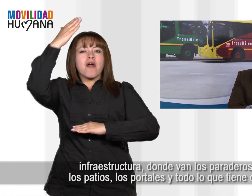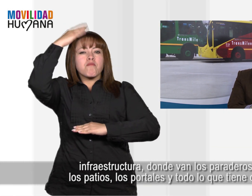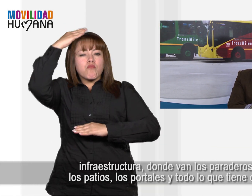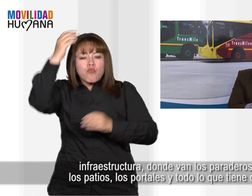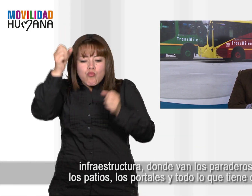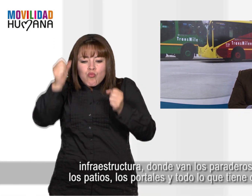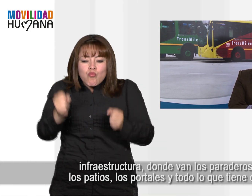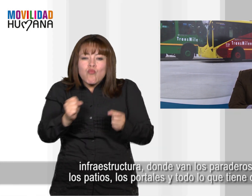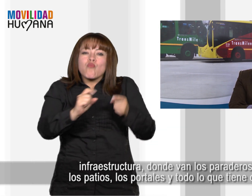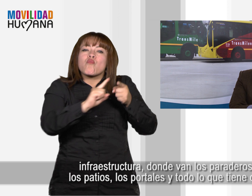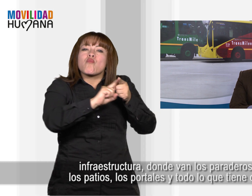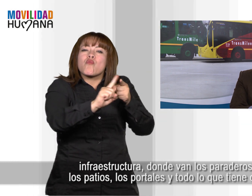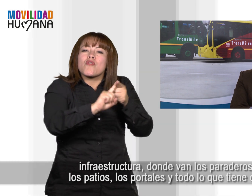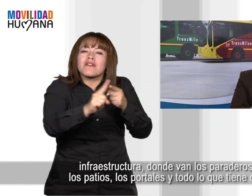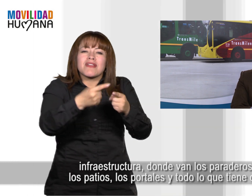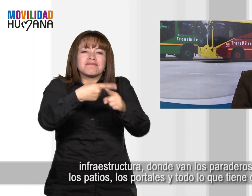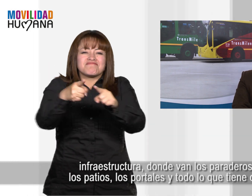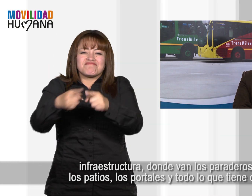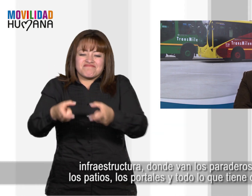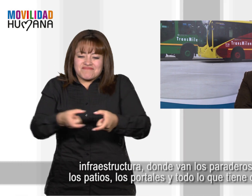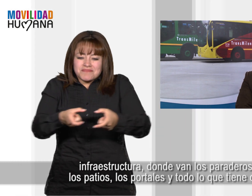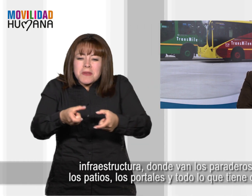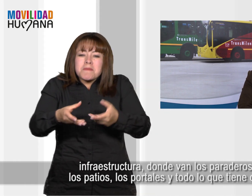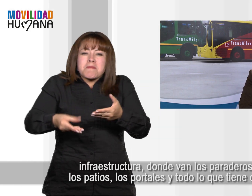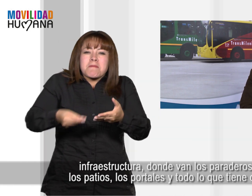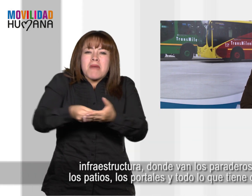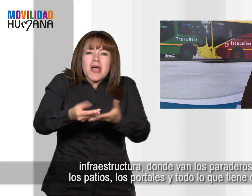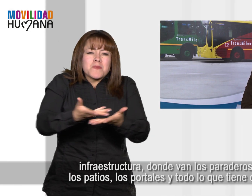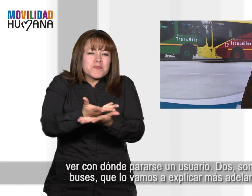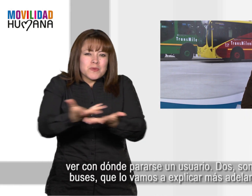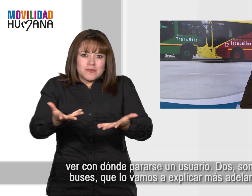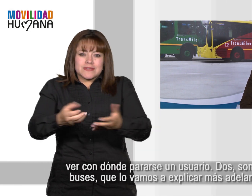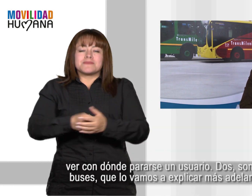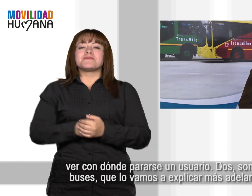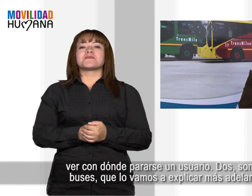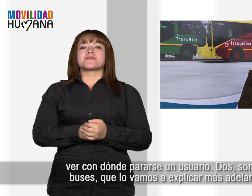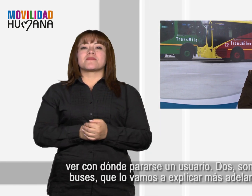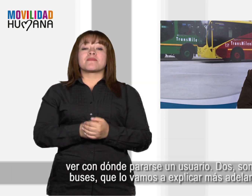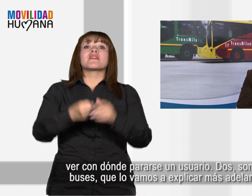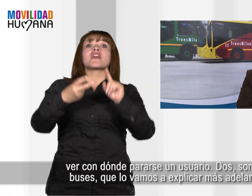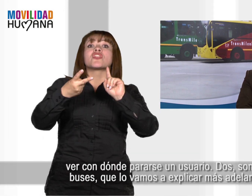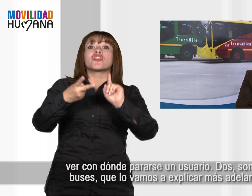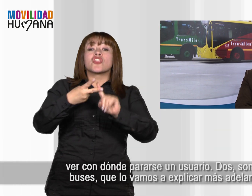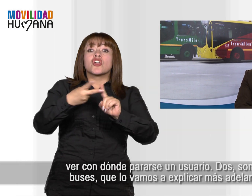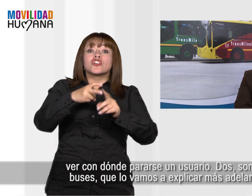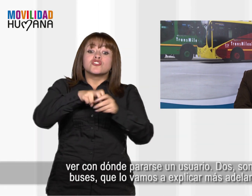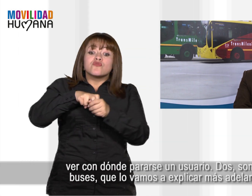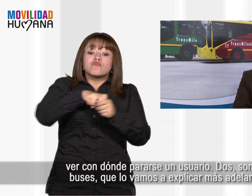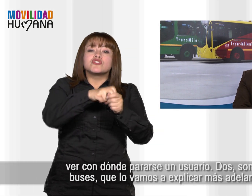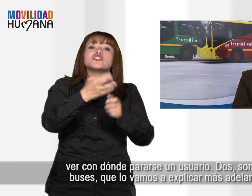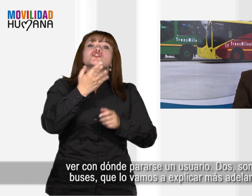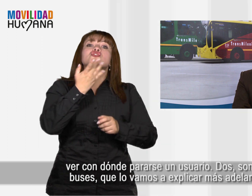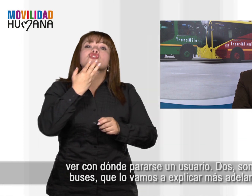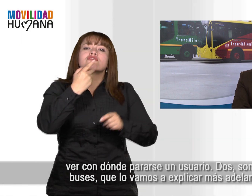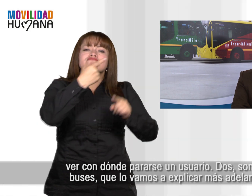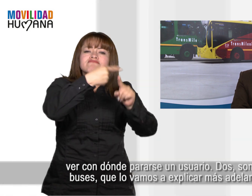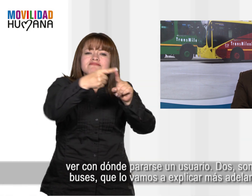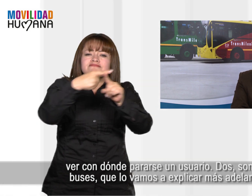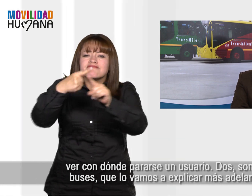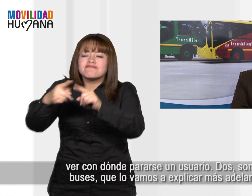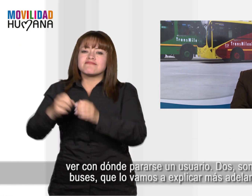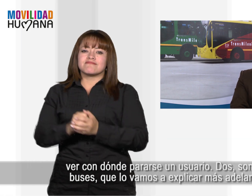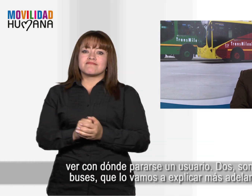patios, los portales y todo lo que tiene que ver dónde pararse un usuario. Dos son los buses,